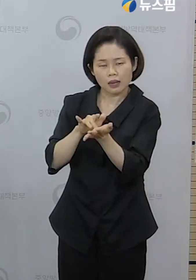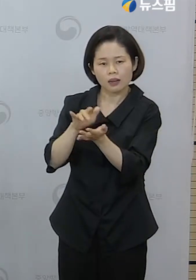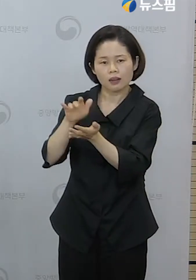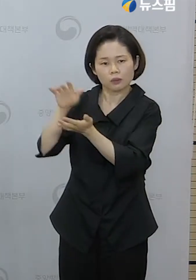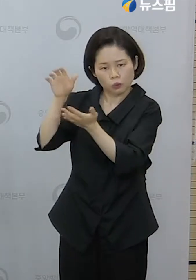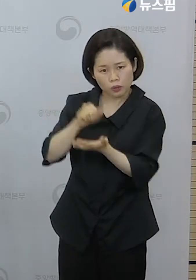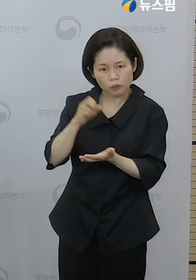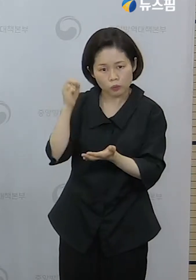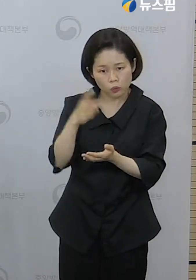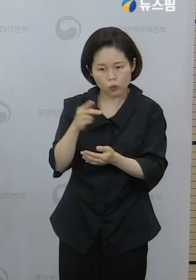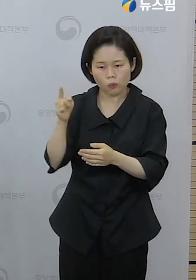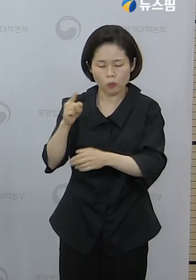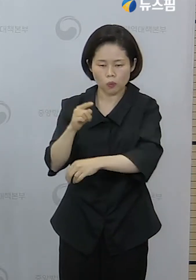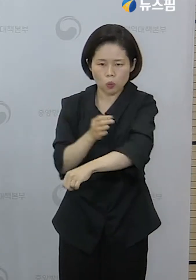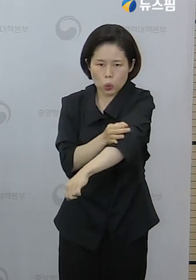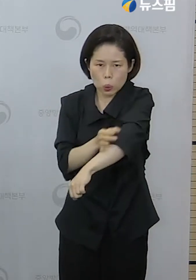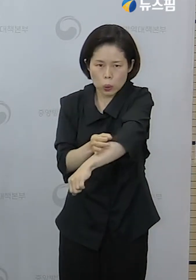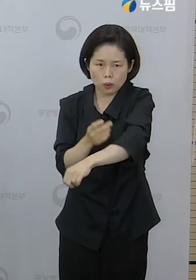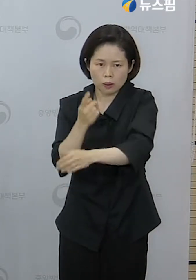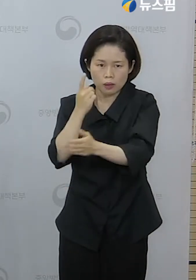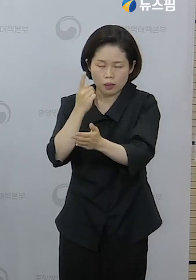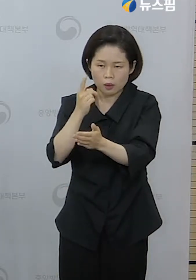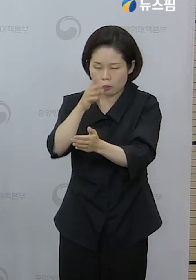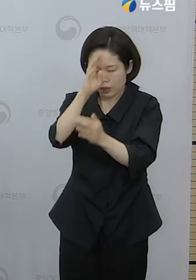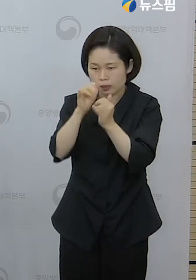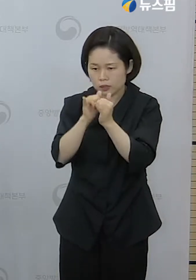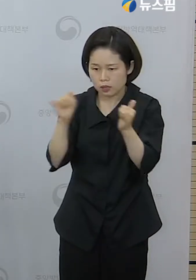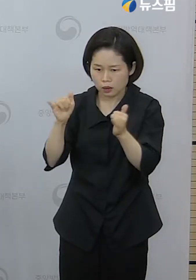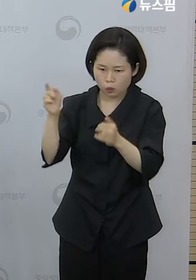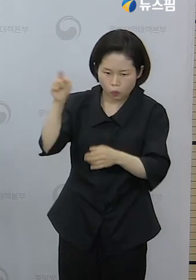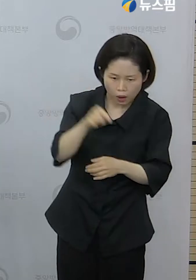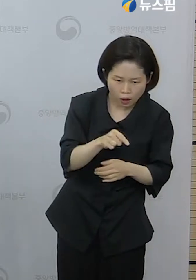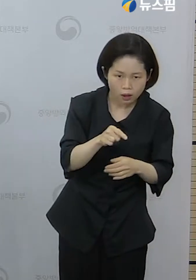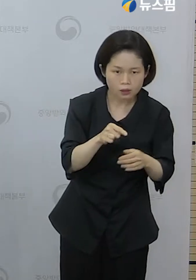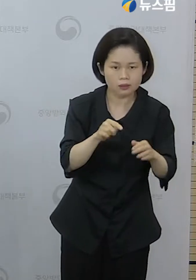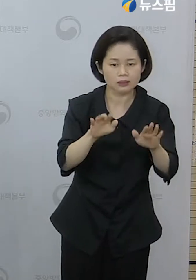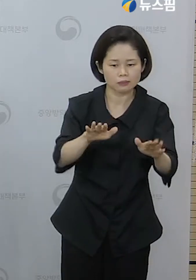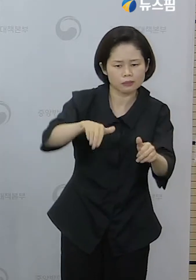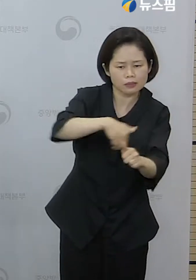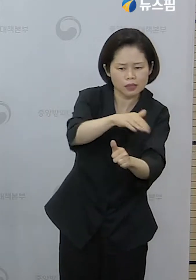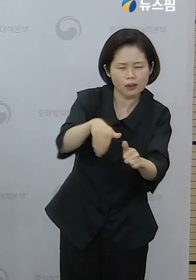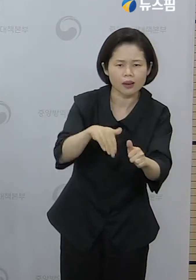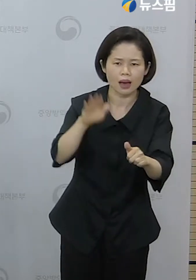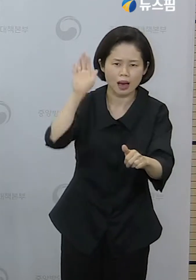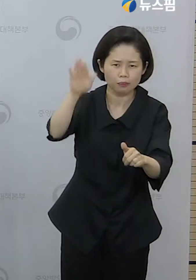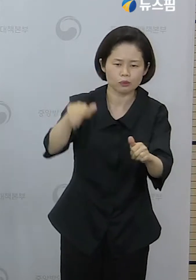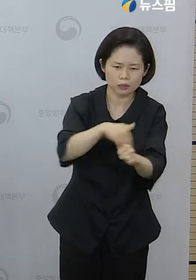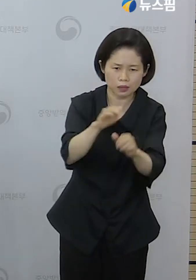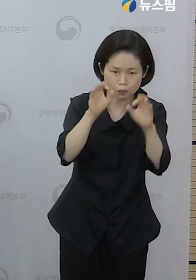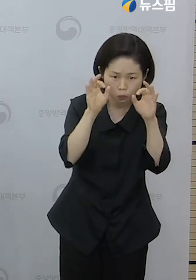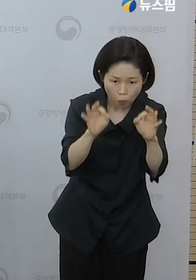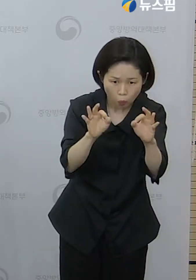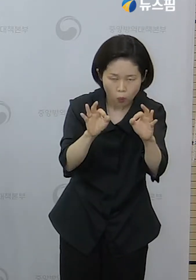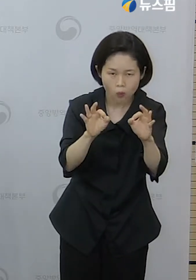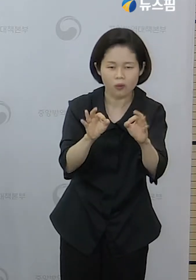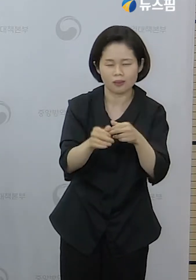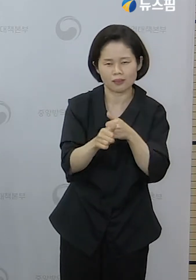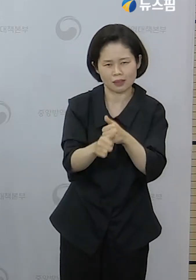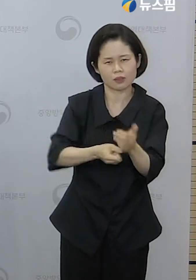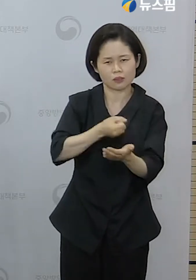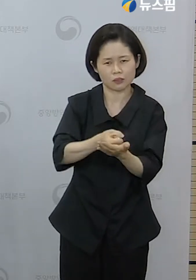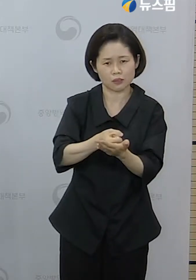인한 주변 환자 발생 동향에 따라서 추후적으로 검토를 해나갈 계획입니다. 아직